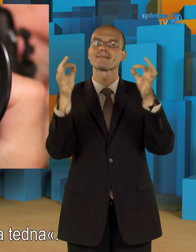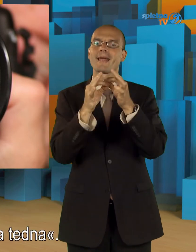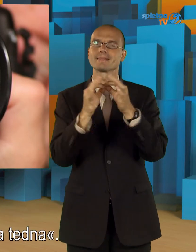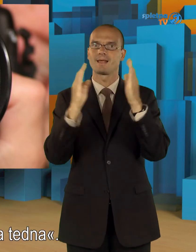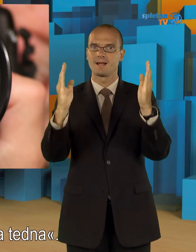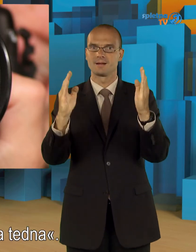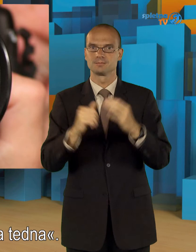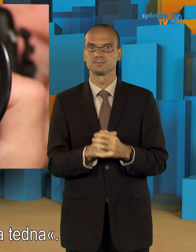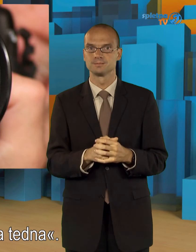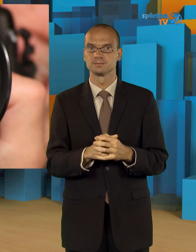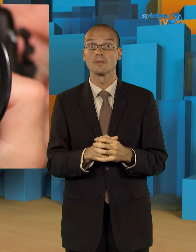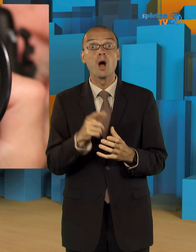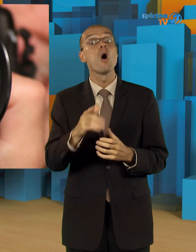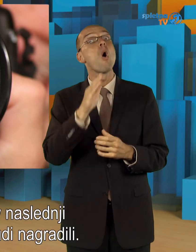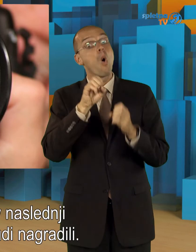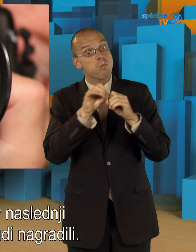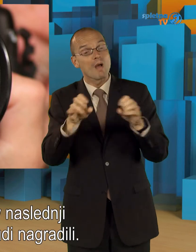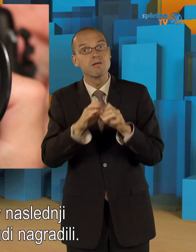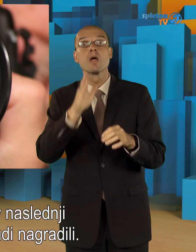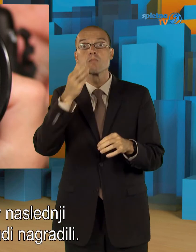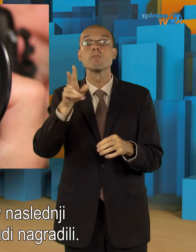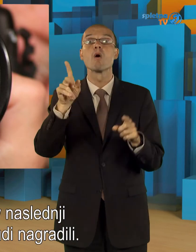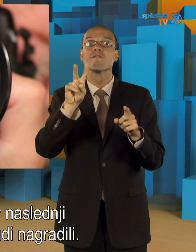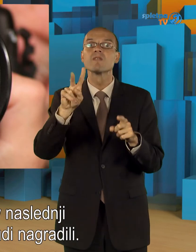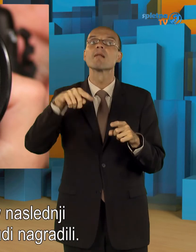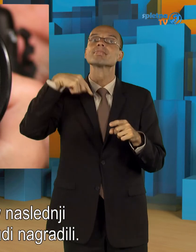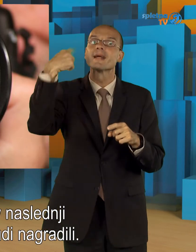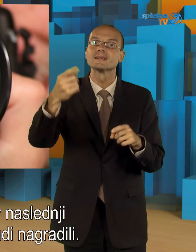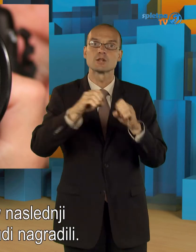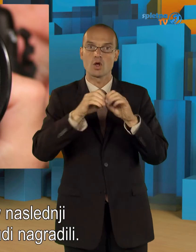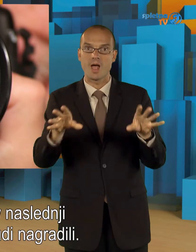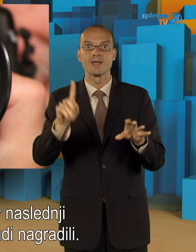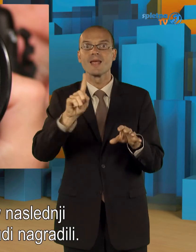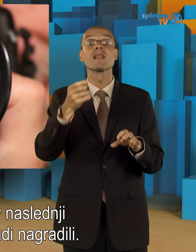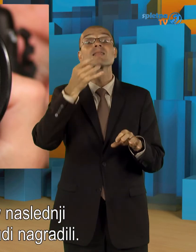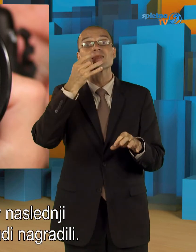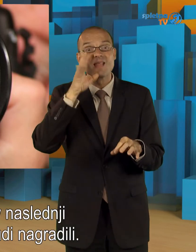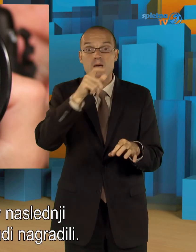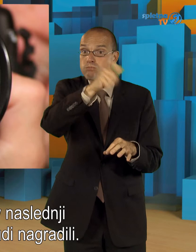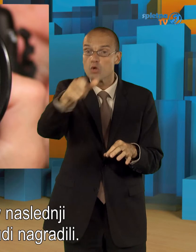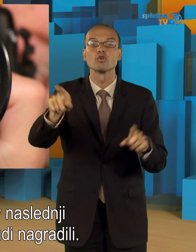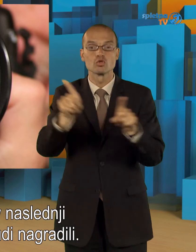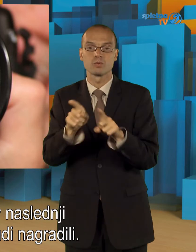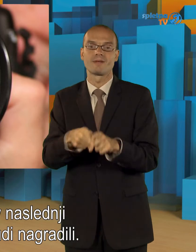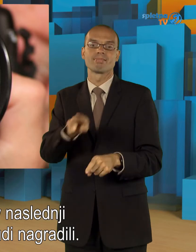valerija.skov@gmail.com s pripisom Fotka tedna. Objavili jih bomo v naslednji oddaji in najboljše tudi nagradili.